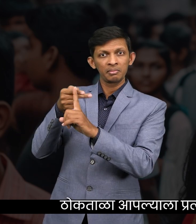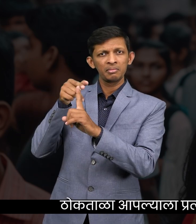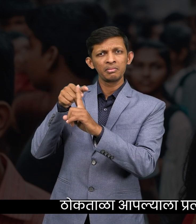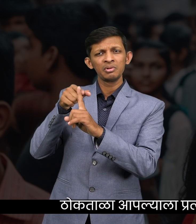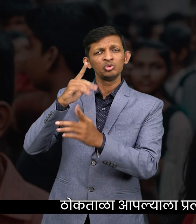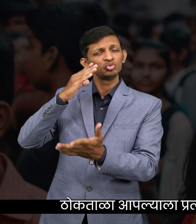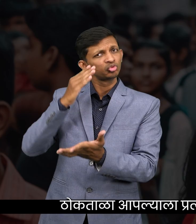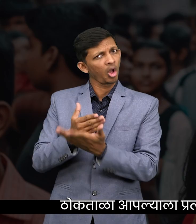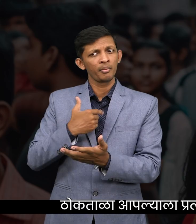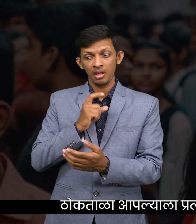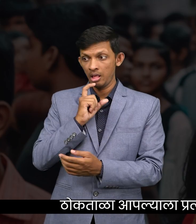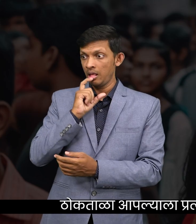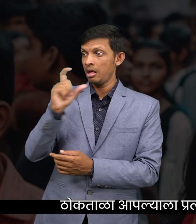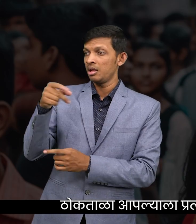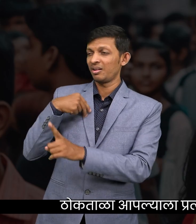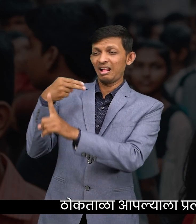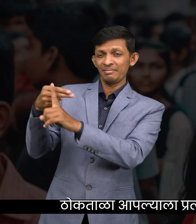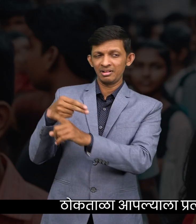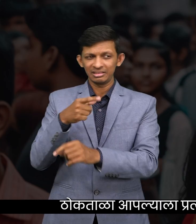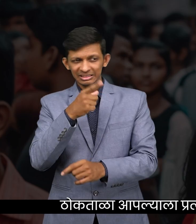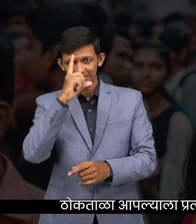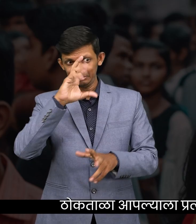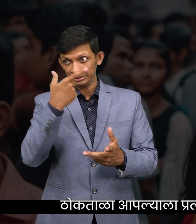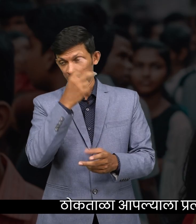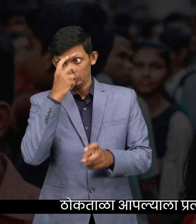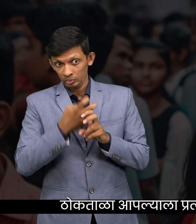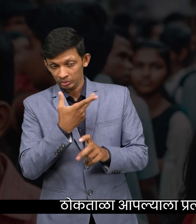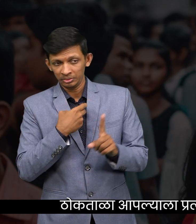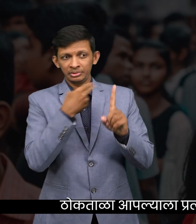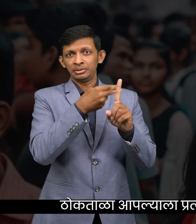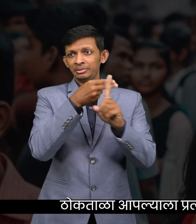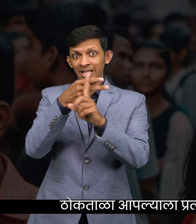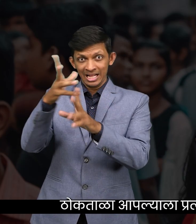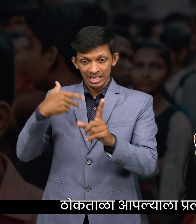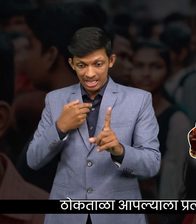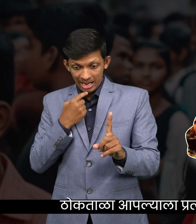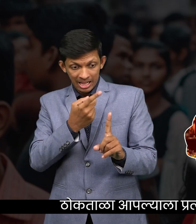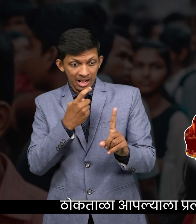ठोकताळा आपल्याला प्रत्येक व्यक्तीकडे एक अद्वितीय व्यक्ती म्हणून